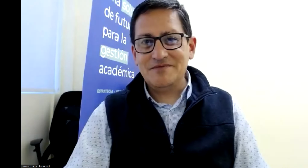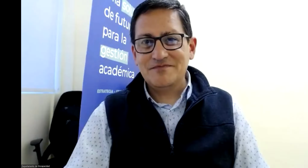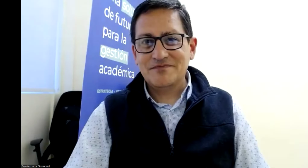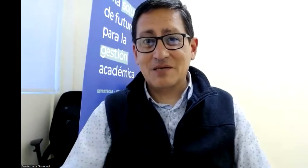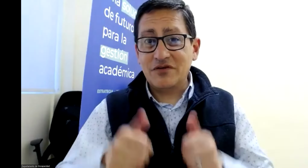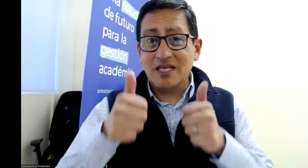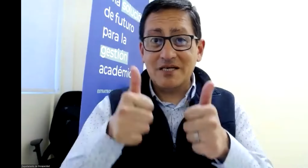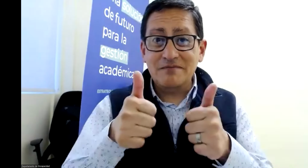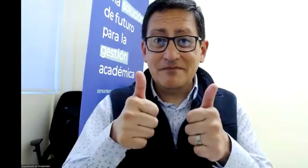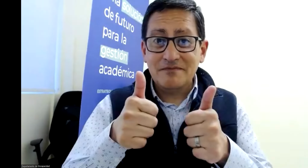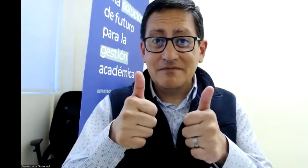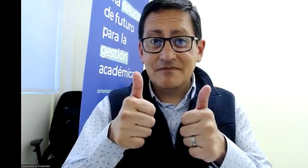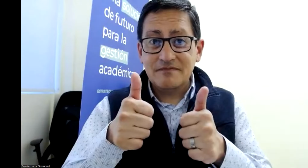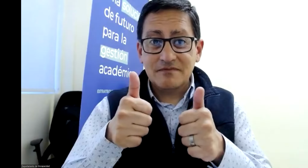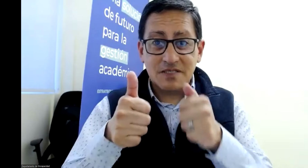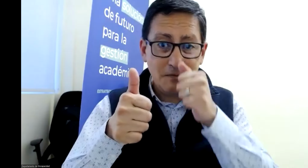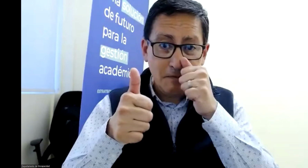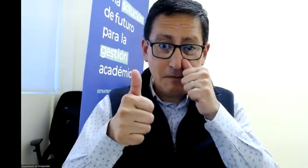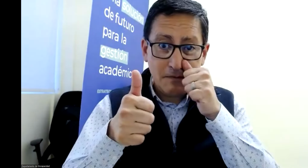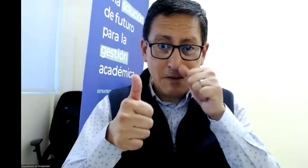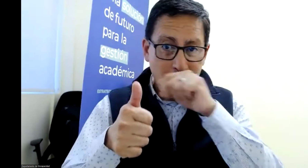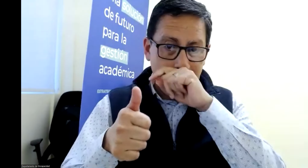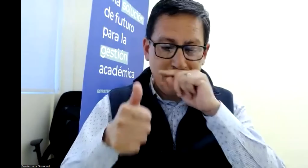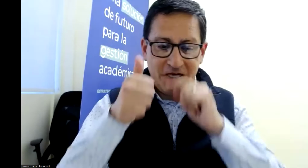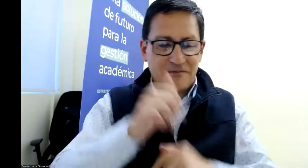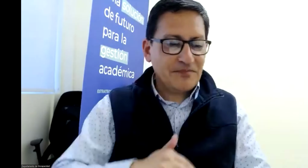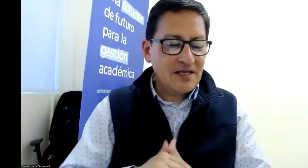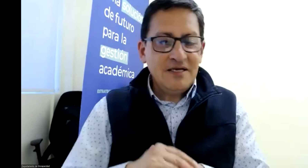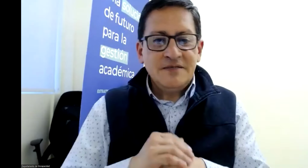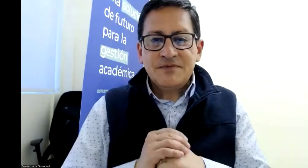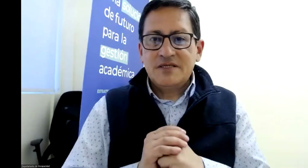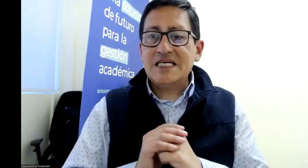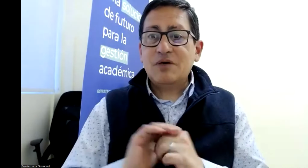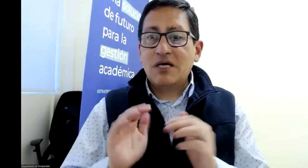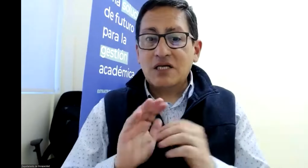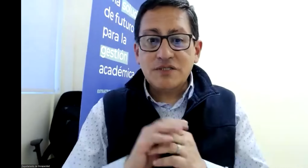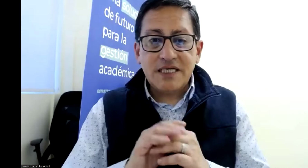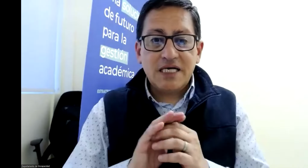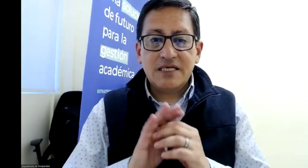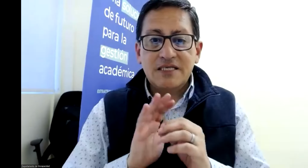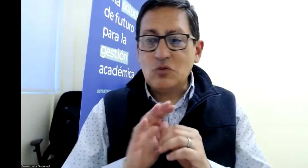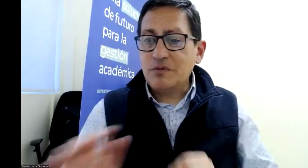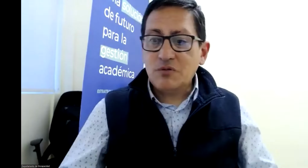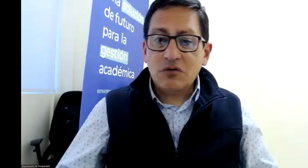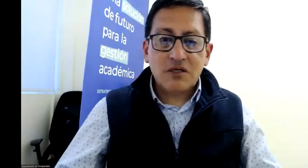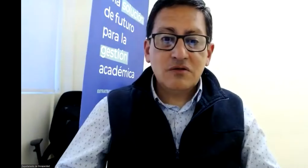¿Sí? ¿Estamos bien hasta aquí? ¿Sí? Ok. Dígame cualquier cosita interrúmpanme nomás cuando